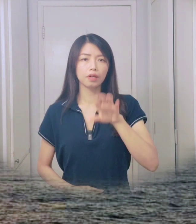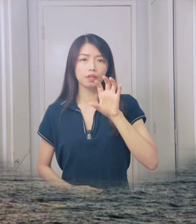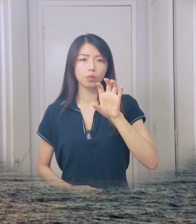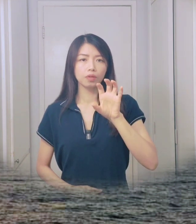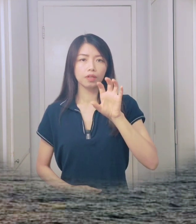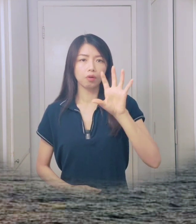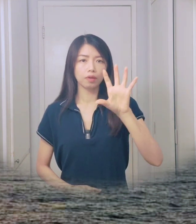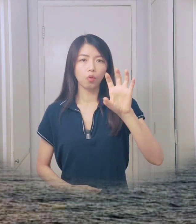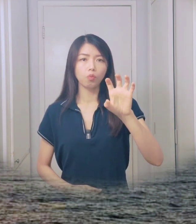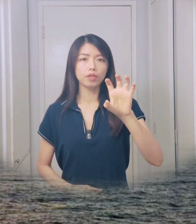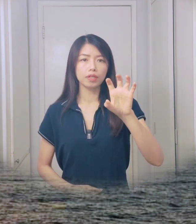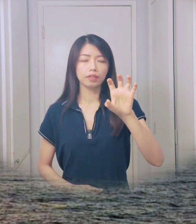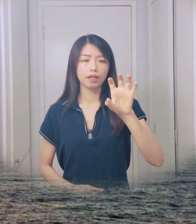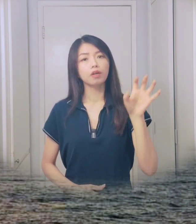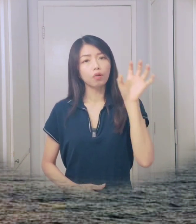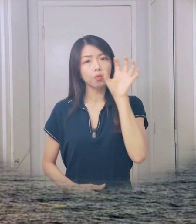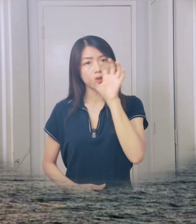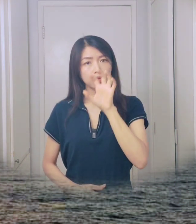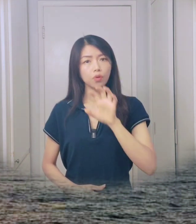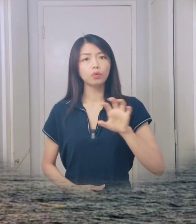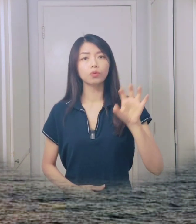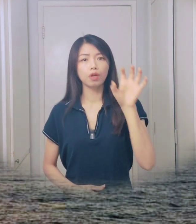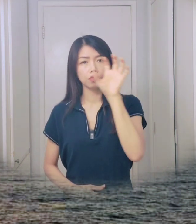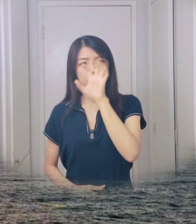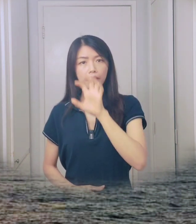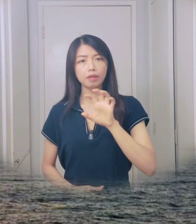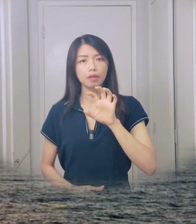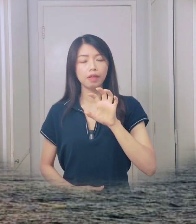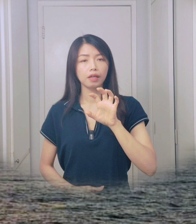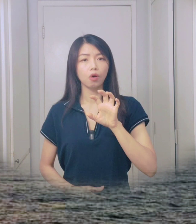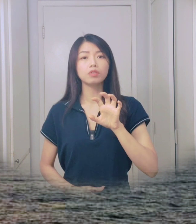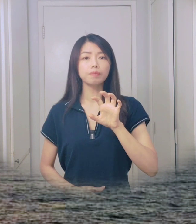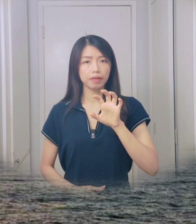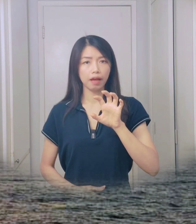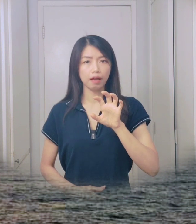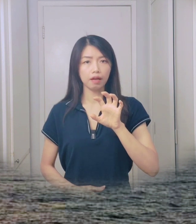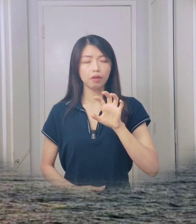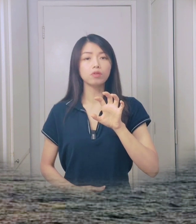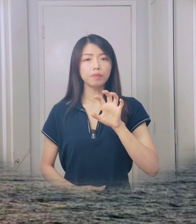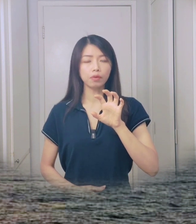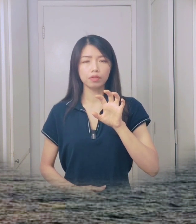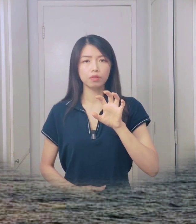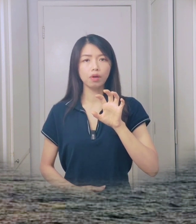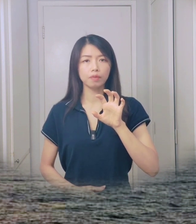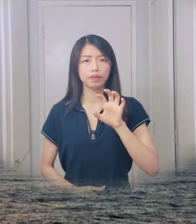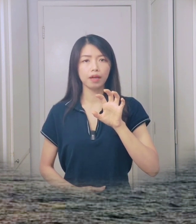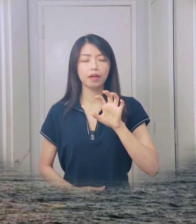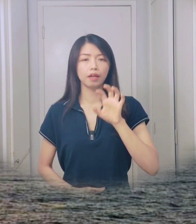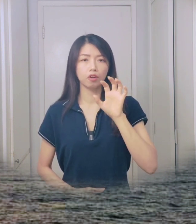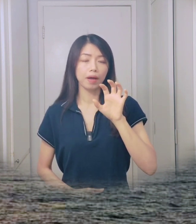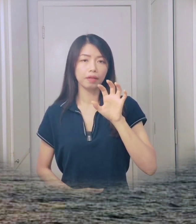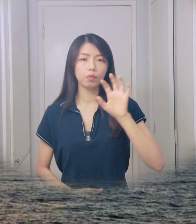수어는 손을 이렇게 오므린 상태에서 이거를 왼쪽으로 돌려주시면 내가 연습한다. 연습이라고 하는 데의 수어가